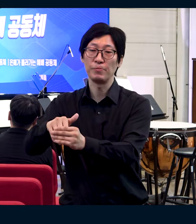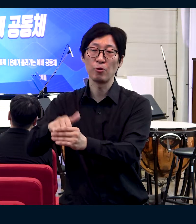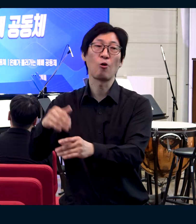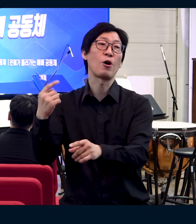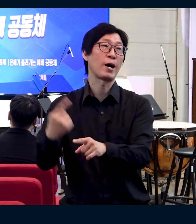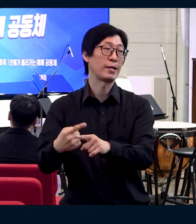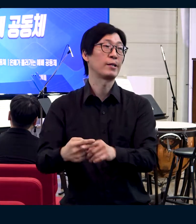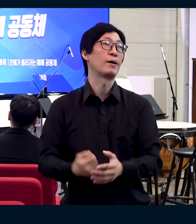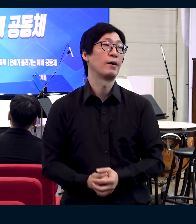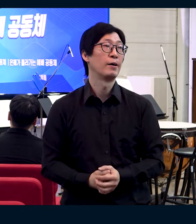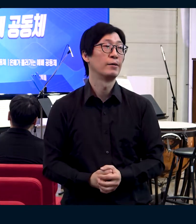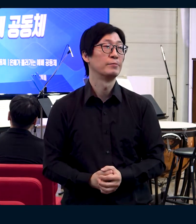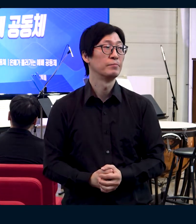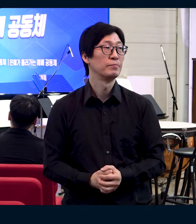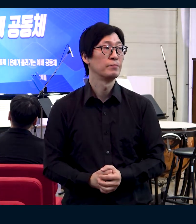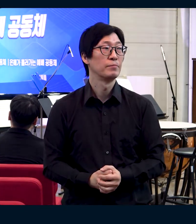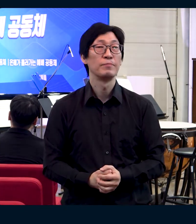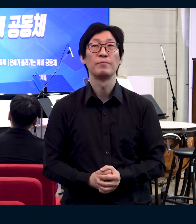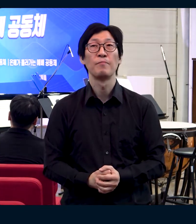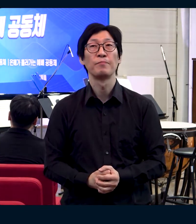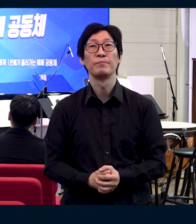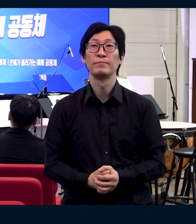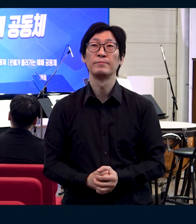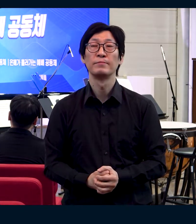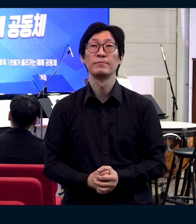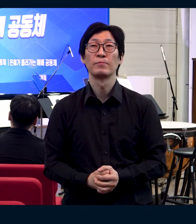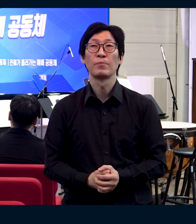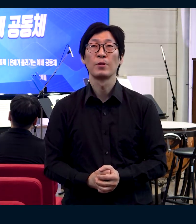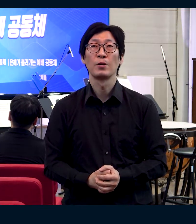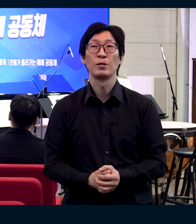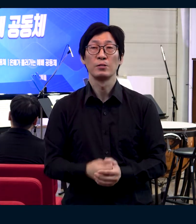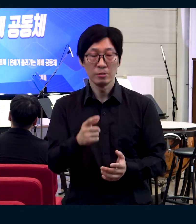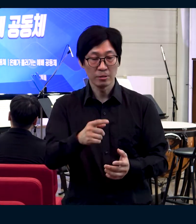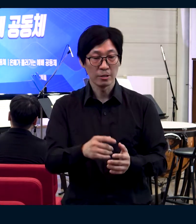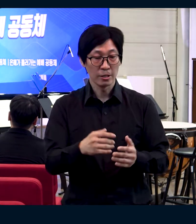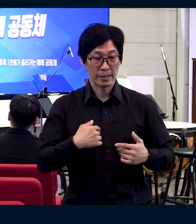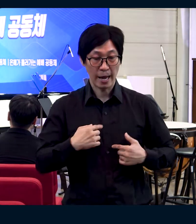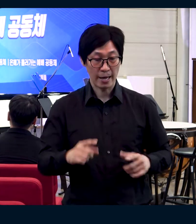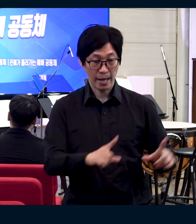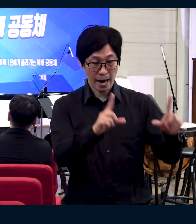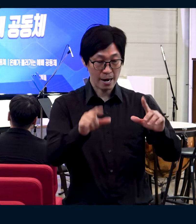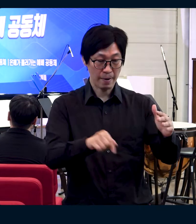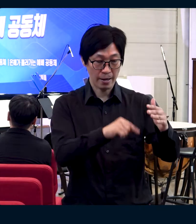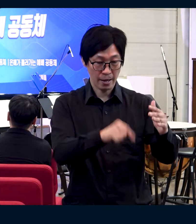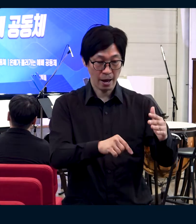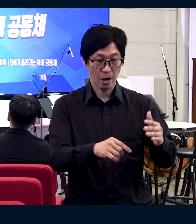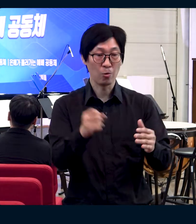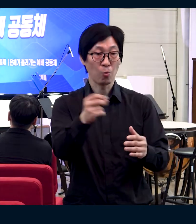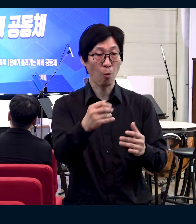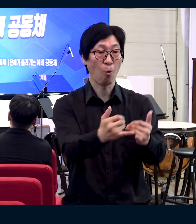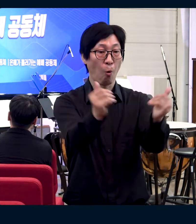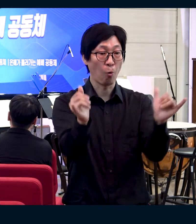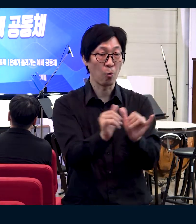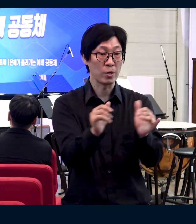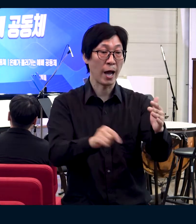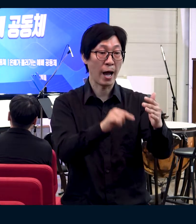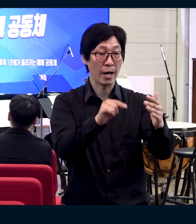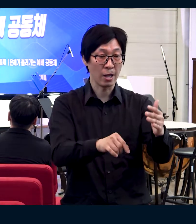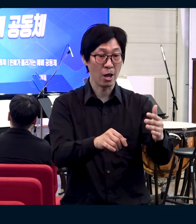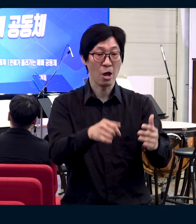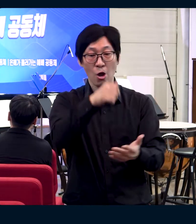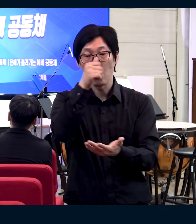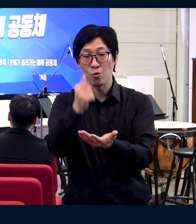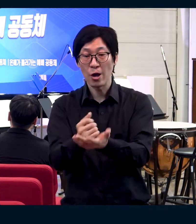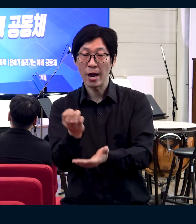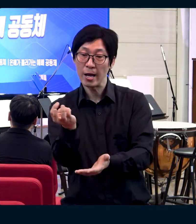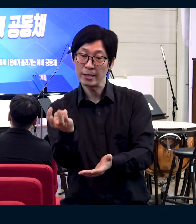영적인 편법을 쓰는 거는요, 죄를 심는 거예요. 그 자신의 삶 가운데, 그의 공동체 가운데 죄악의